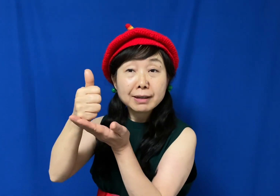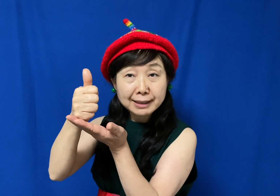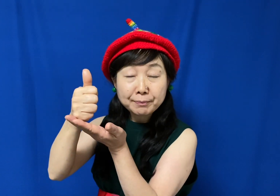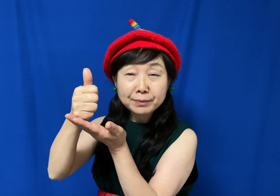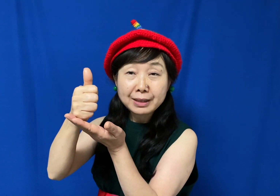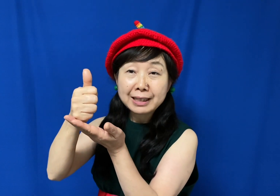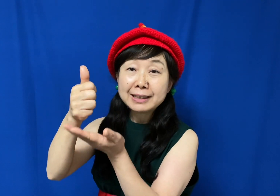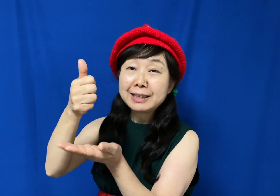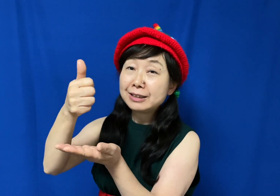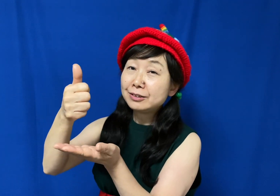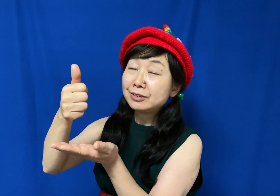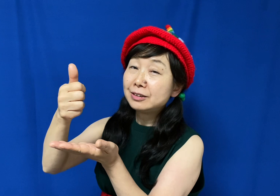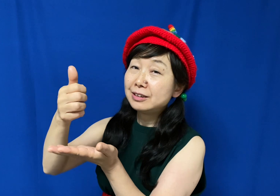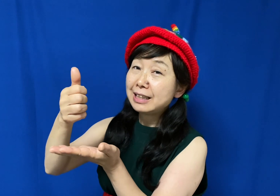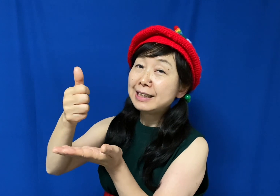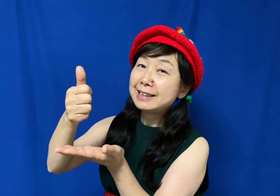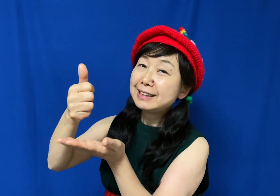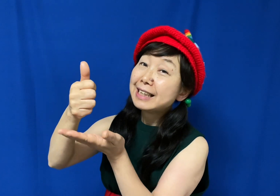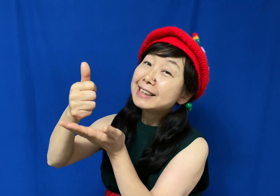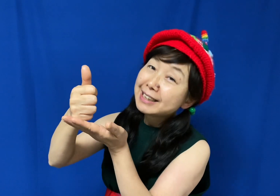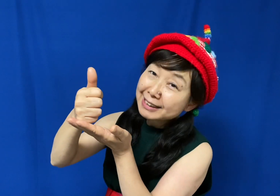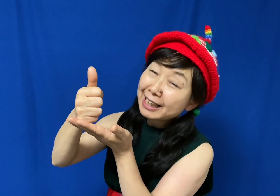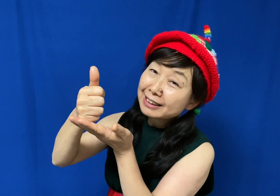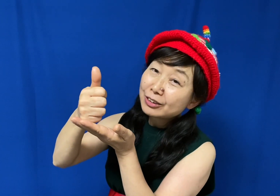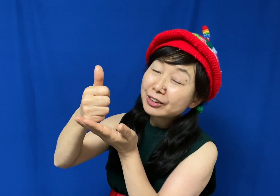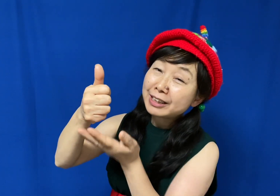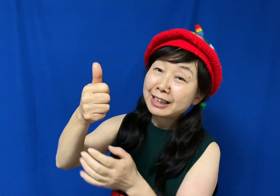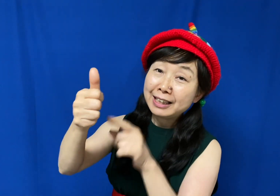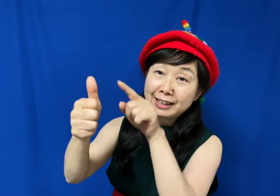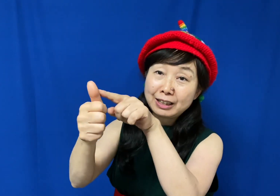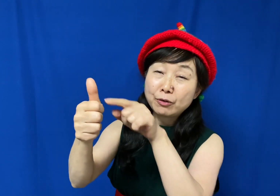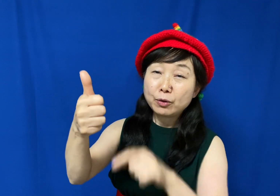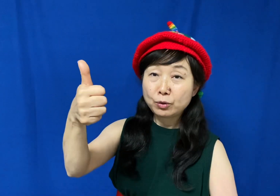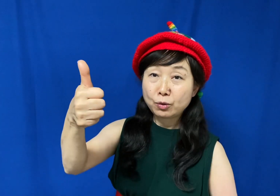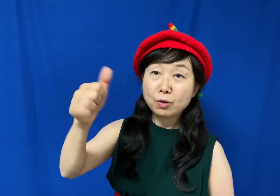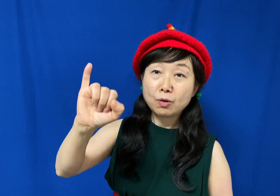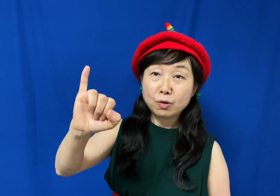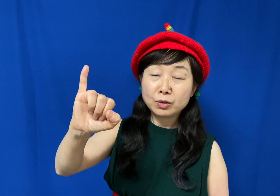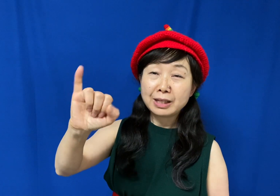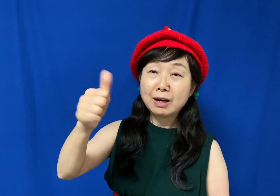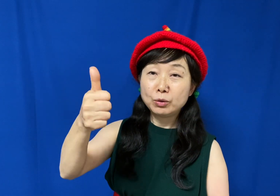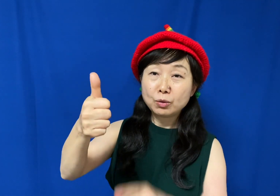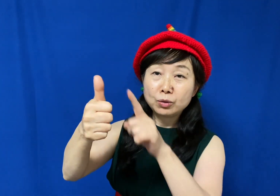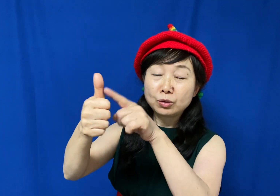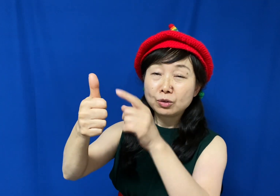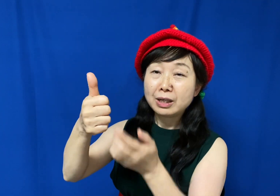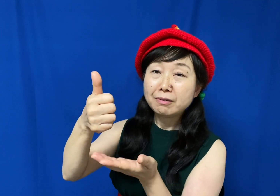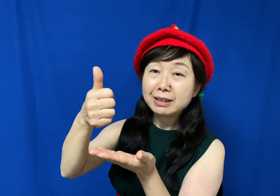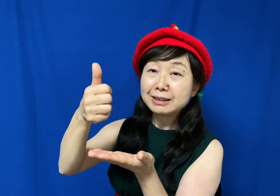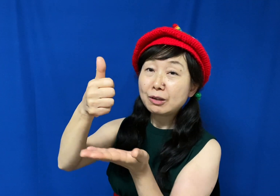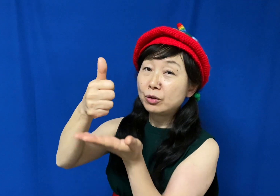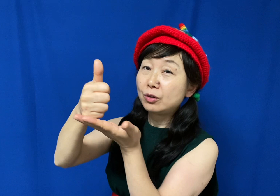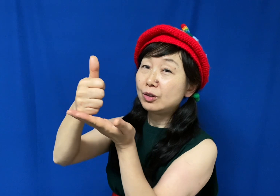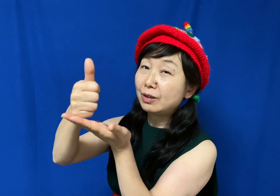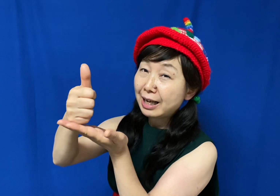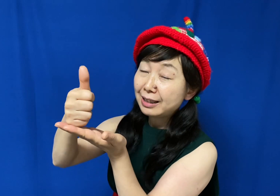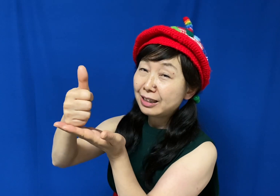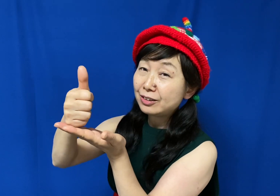徳川さんって何々する何々さんっていう時にね、男の人を表して、この人がっていう風